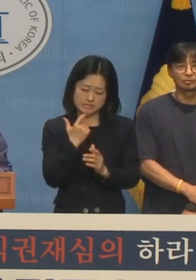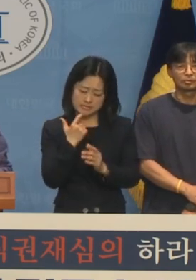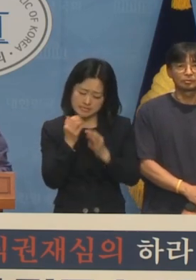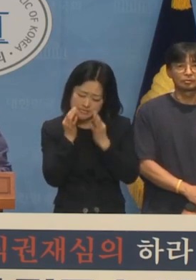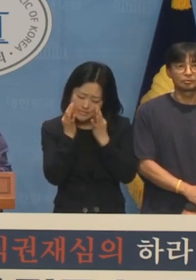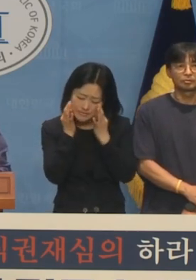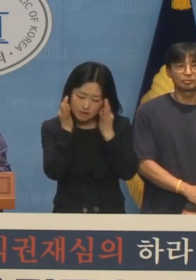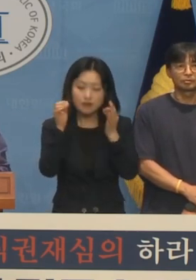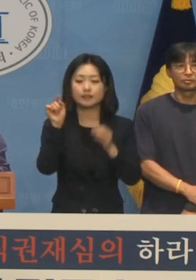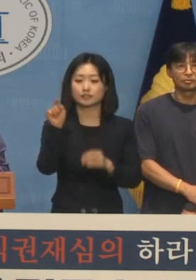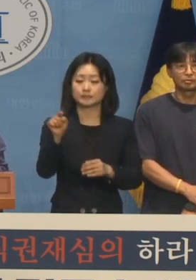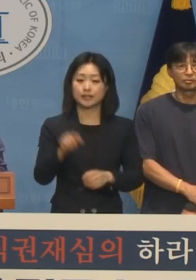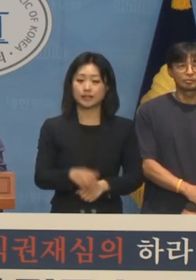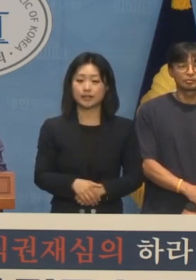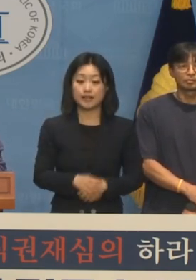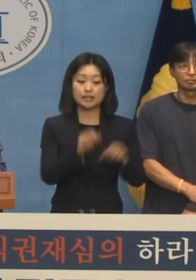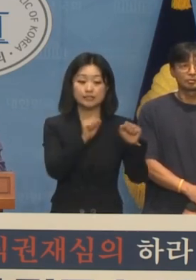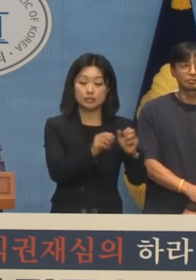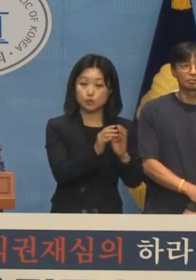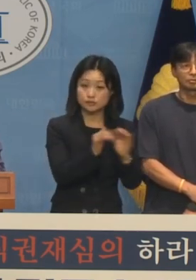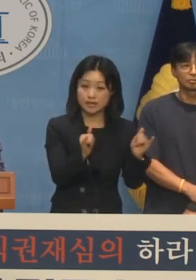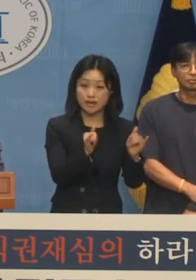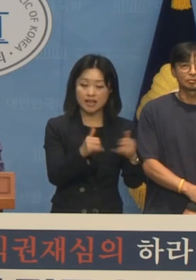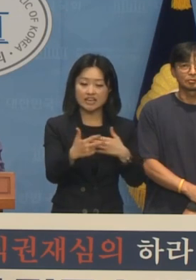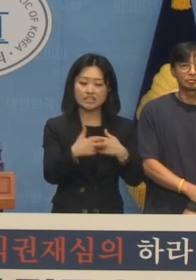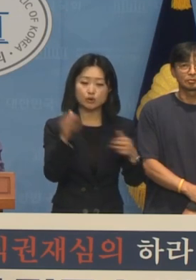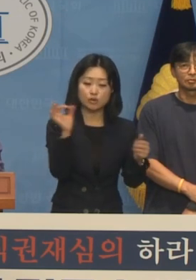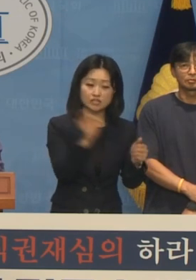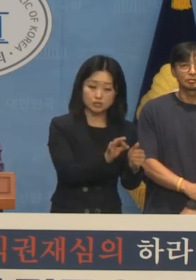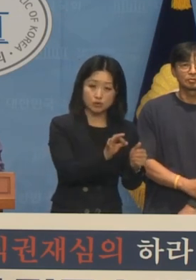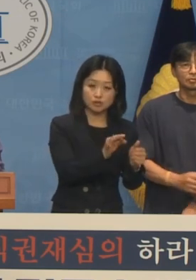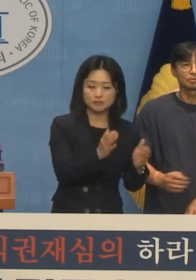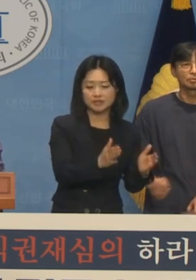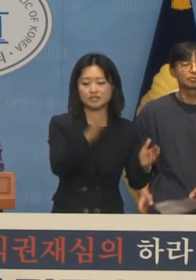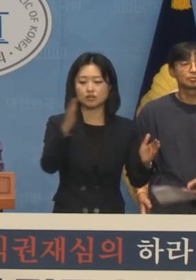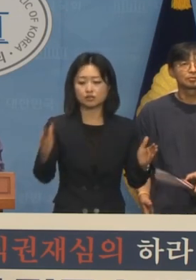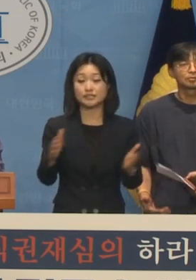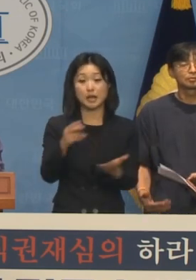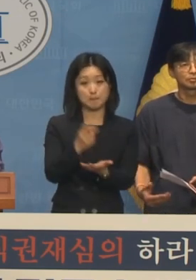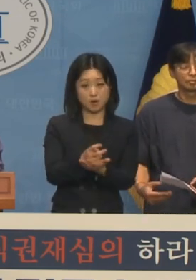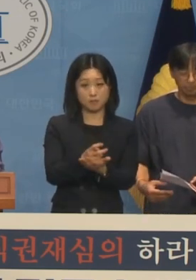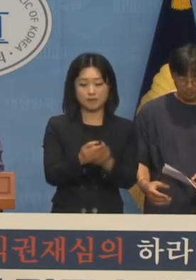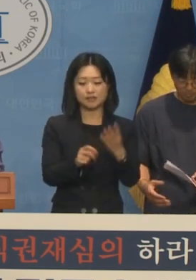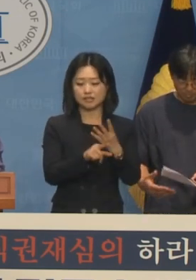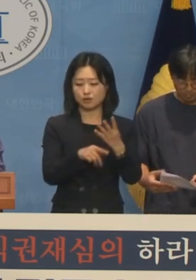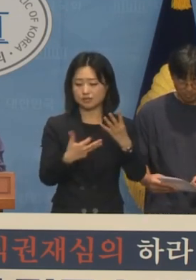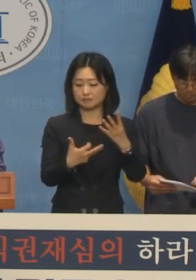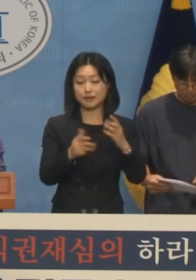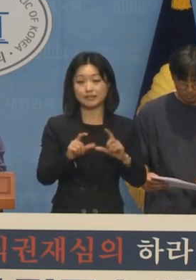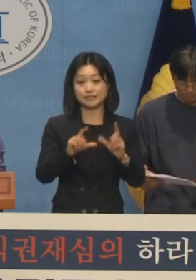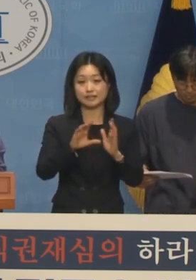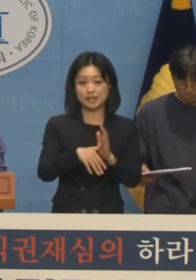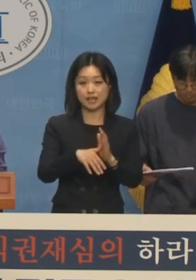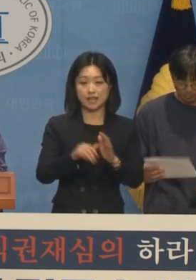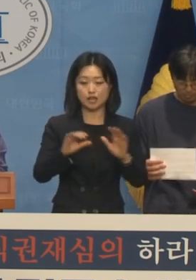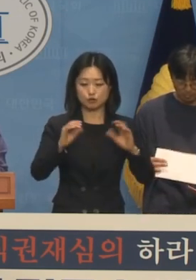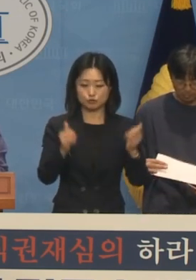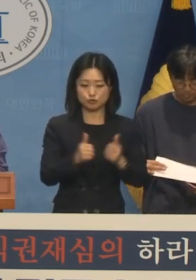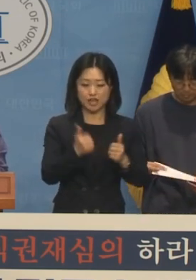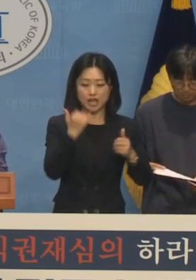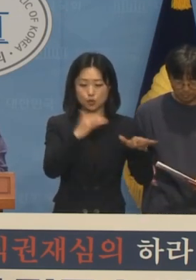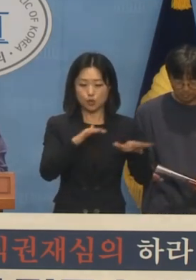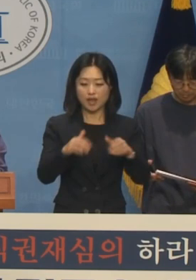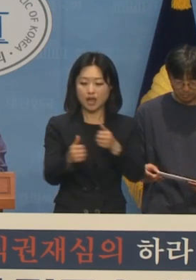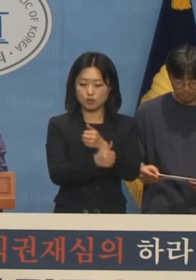것입니다. 생존자 의료지원금 지급기간 연장을 위한 법안은 지난 4월 18일 국회 농해수위